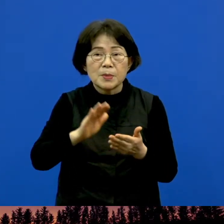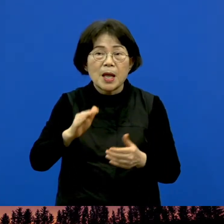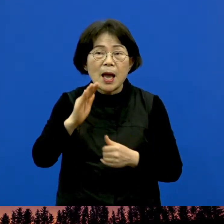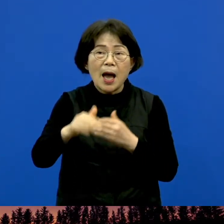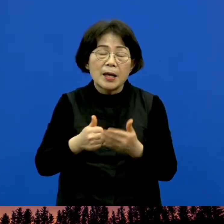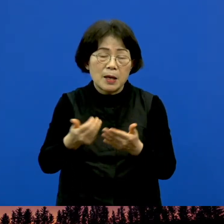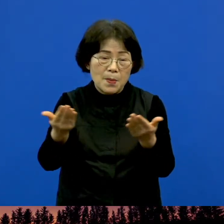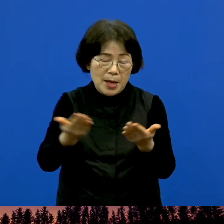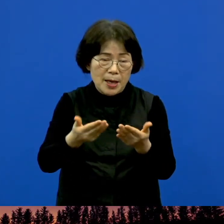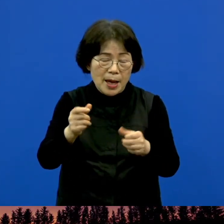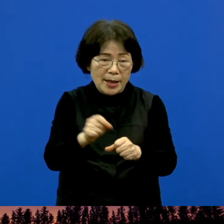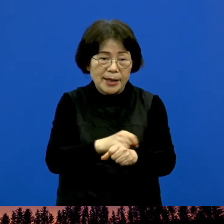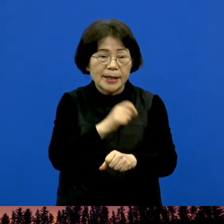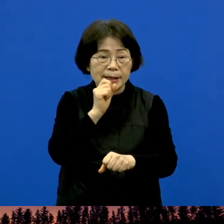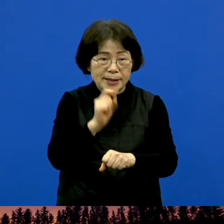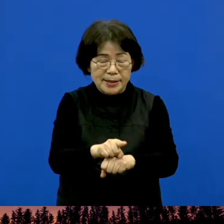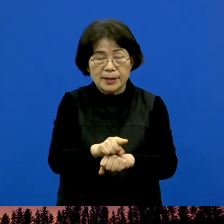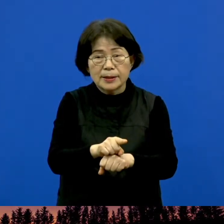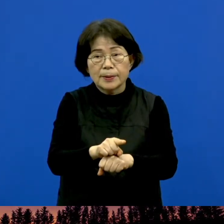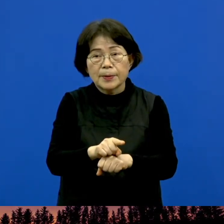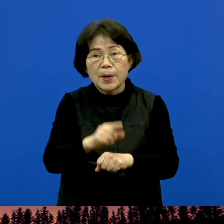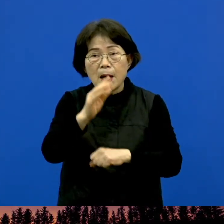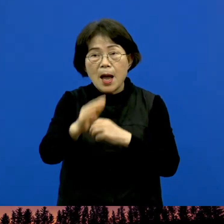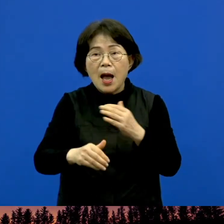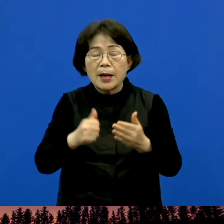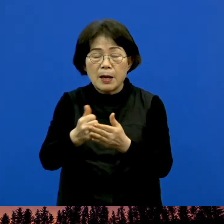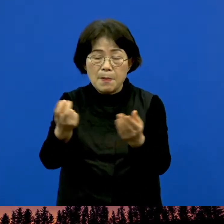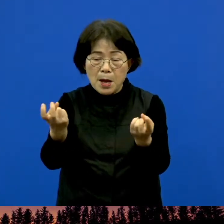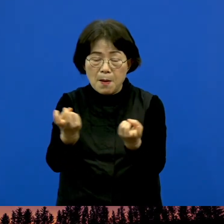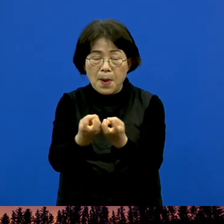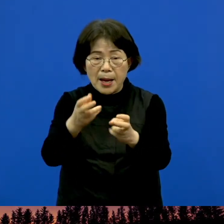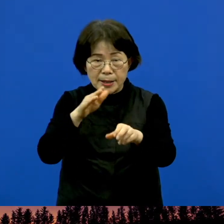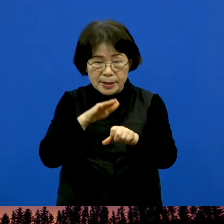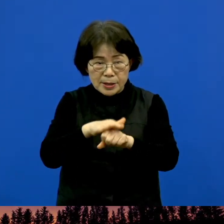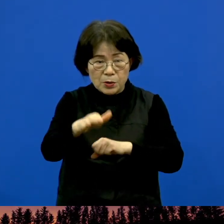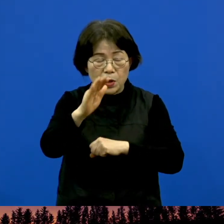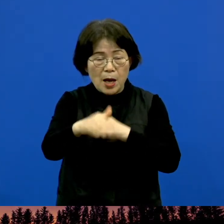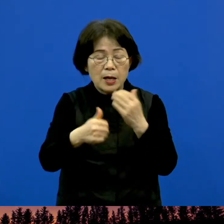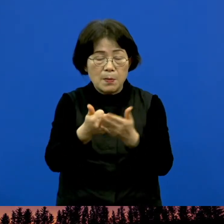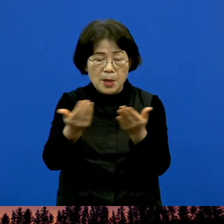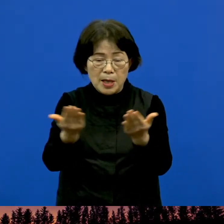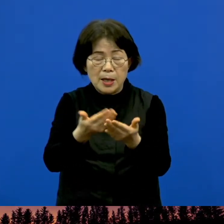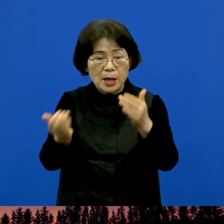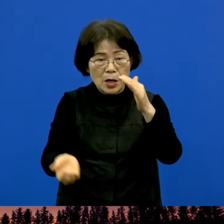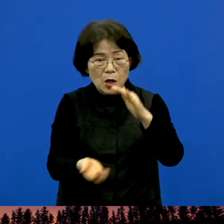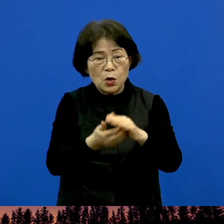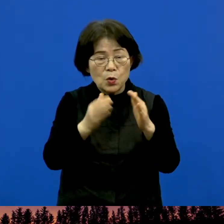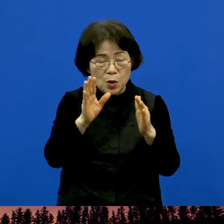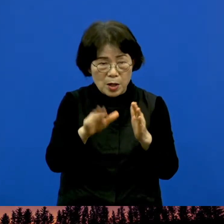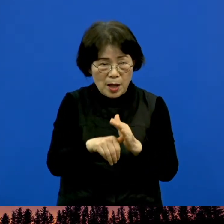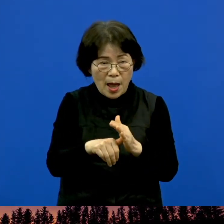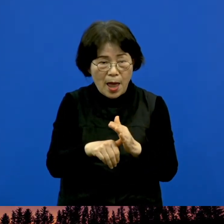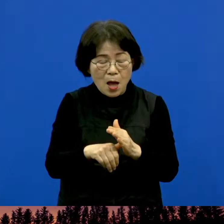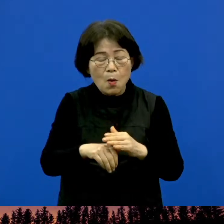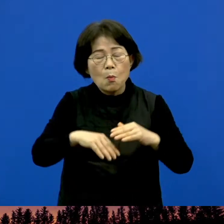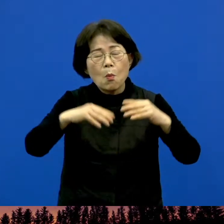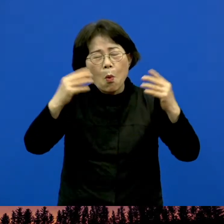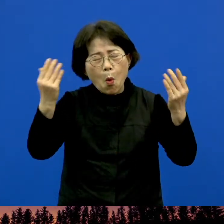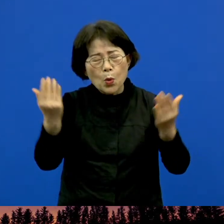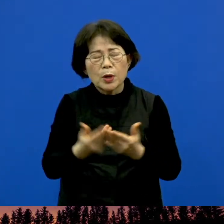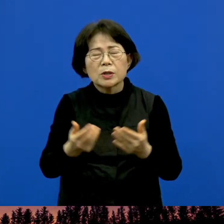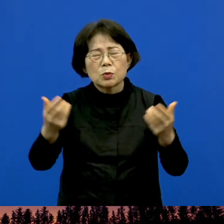특징입니다. 하나님의 역사의 특징. 하나님의 방식으로 하나님의 일을 이루어갈 때 일어나는 결과는 모든 게 풍성하다는